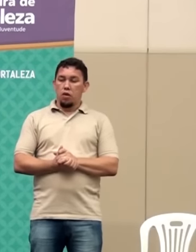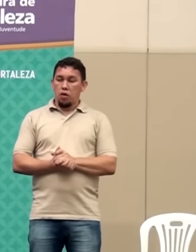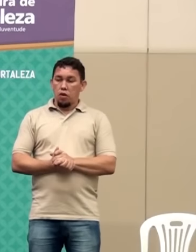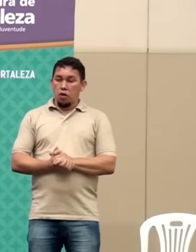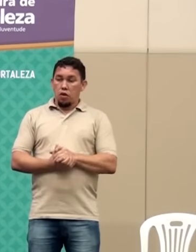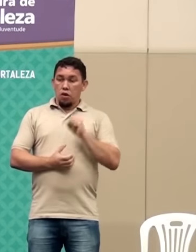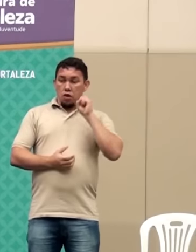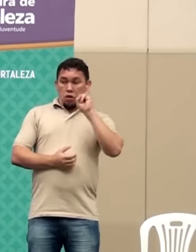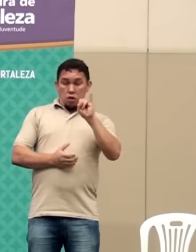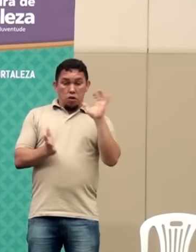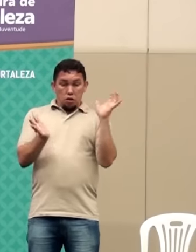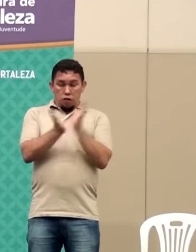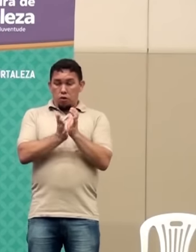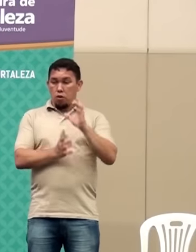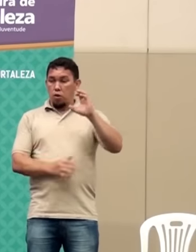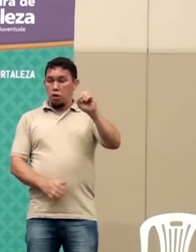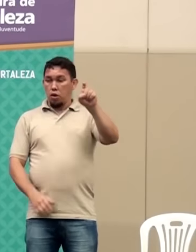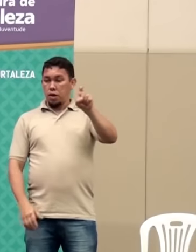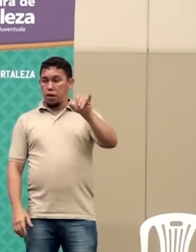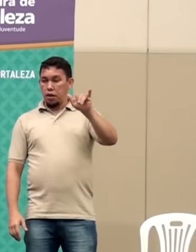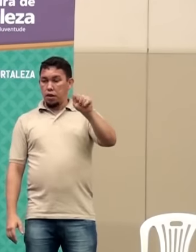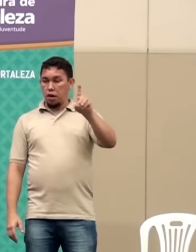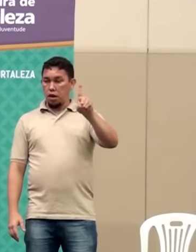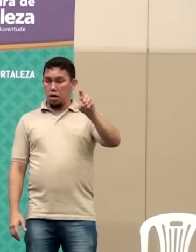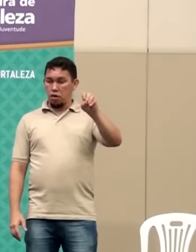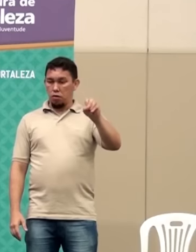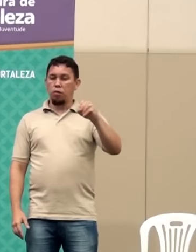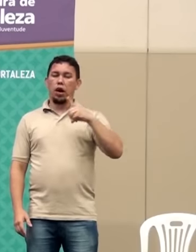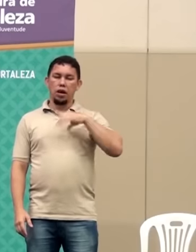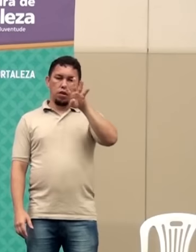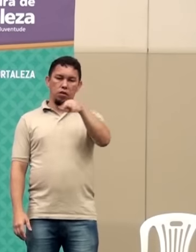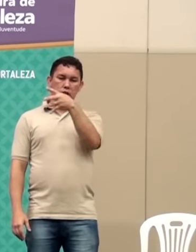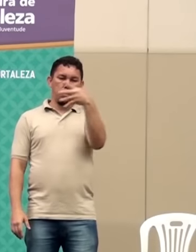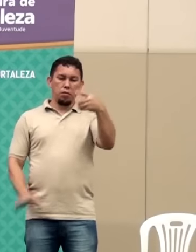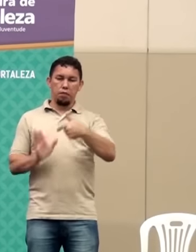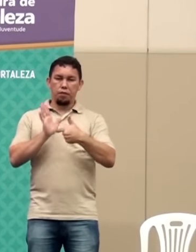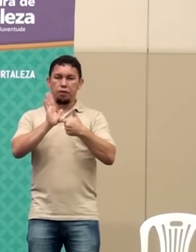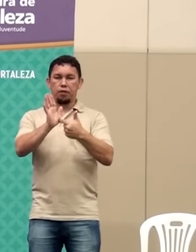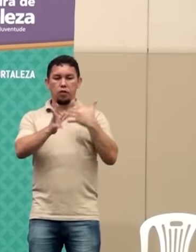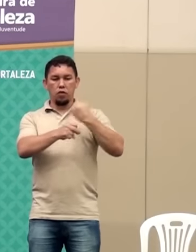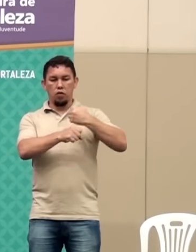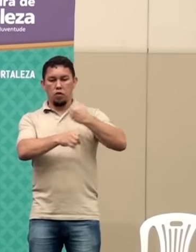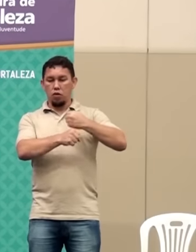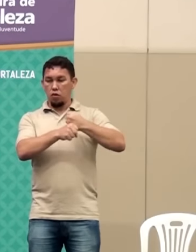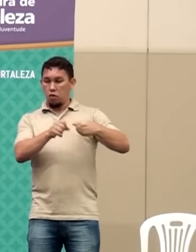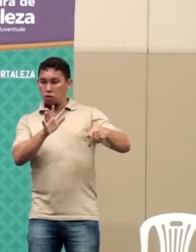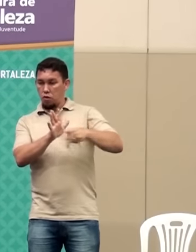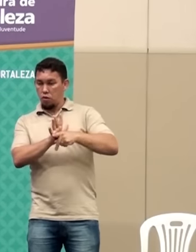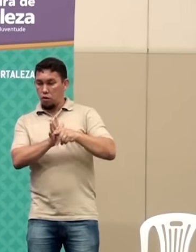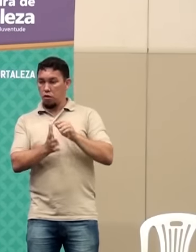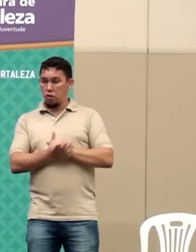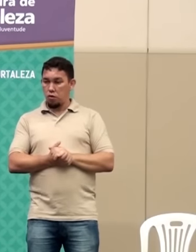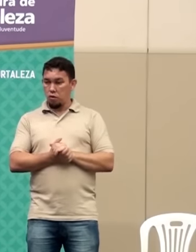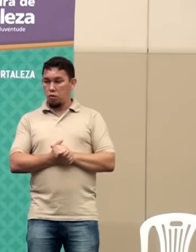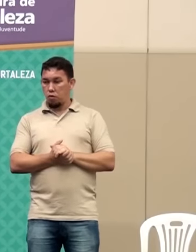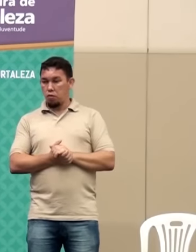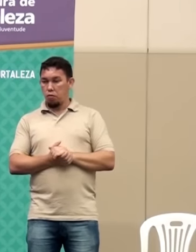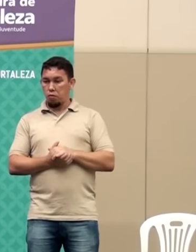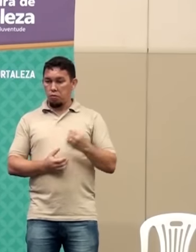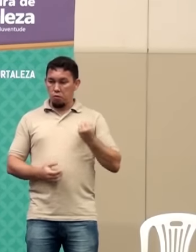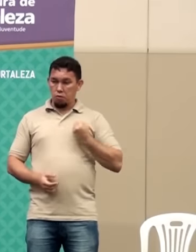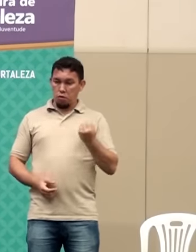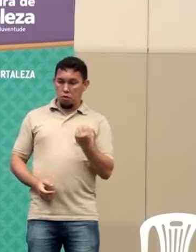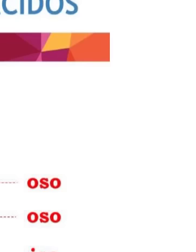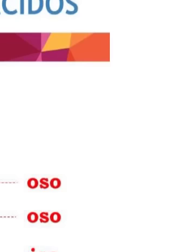Se for para os oxiácidos, aí a gente tem que usar essa tabelinha aqui, ó. A gente vai ter que calcular o NOX, tá? O NOX é o número